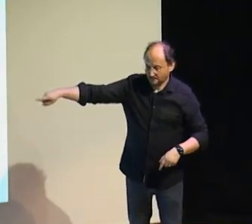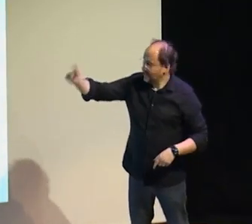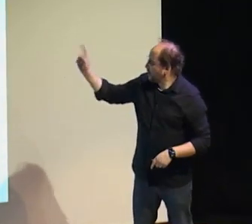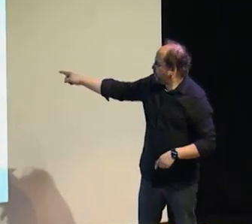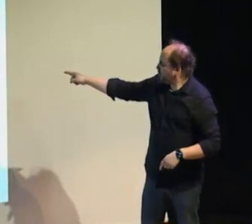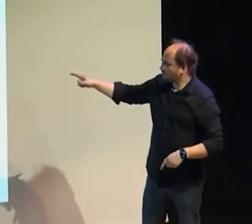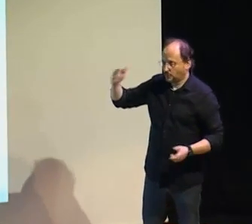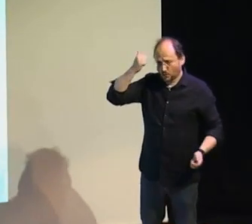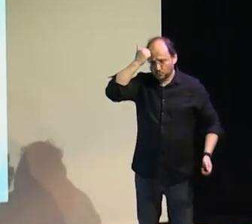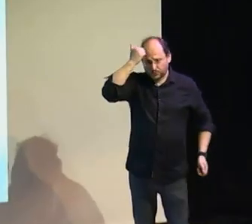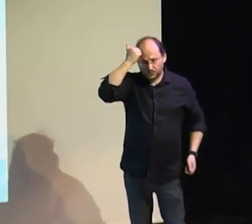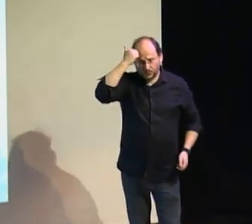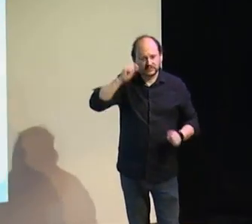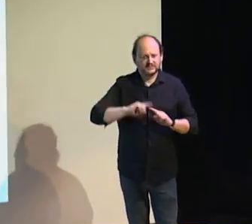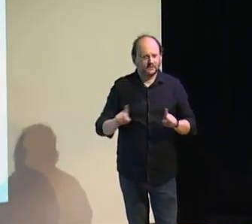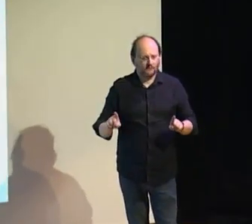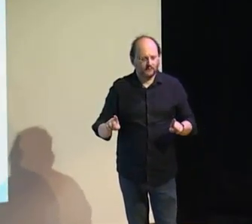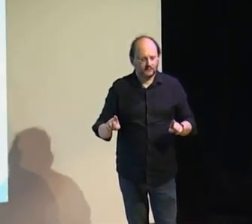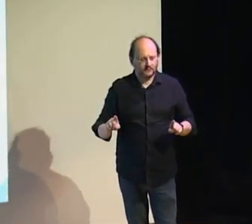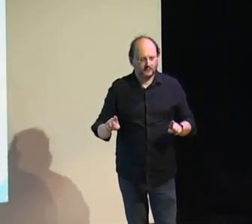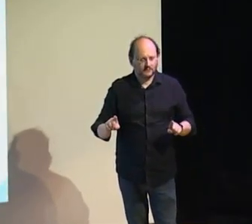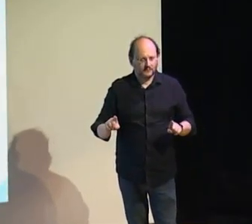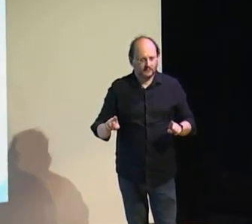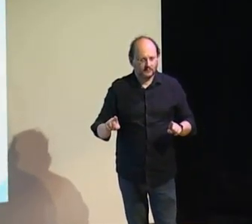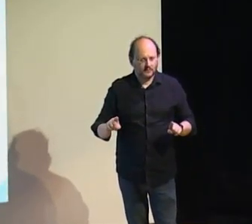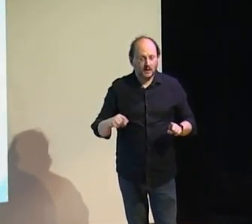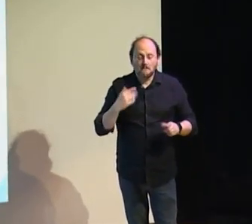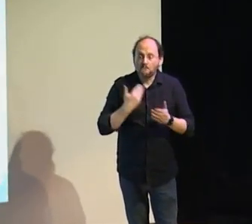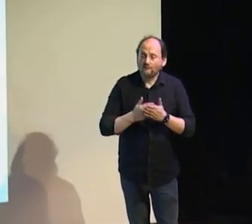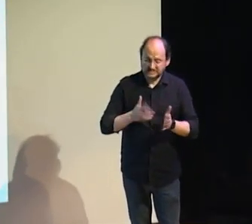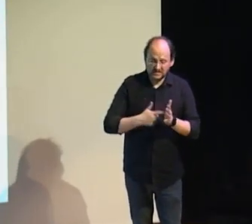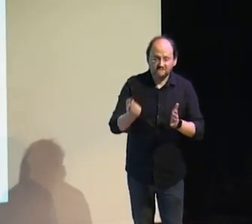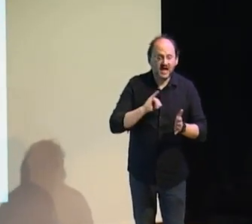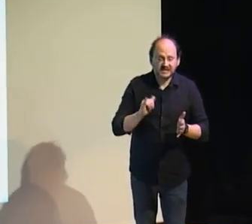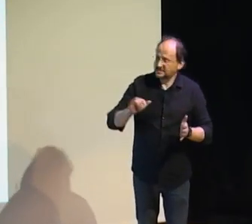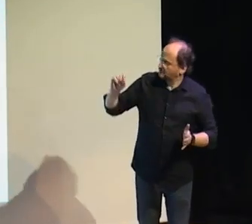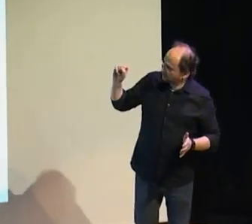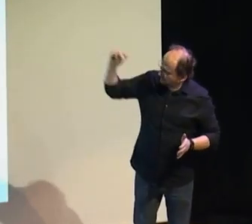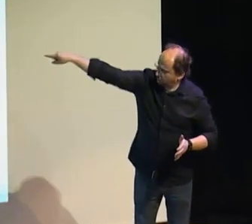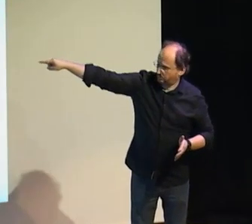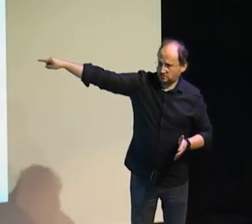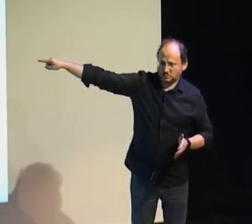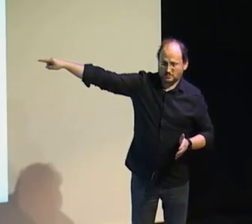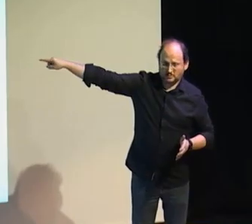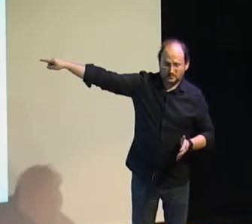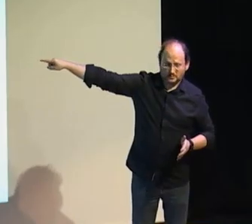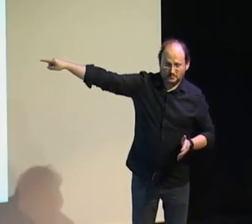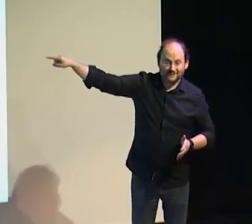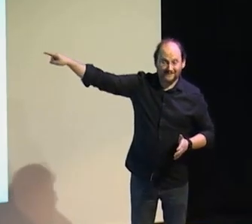On a le même signe dur chez ceux qui enseignaient, mais chez les moines qui étaient refermés, ça se fait sur la tête. Et en fait, le